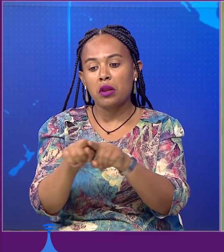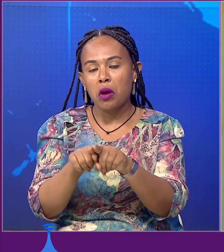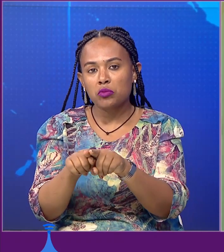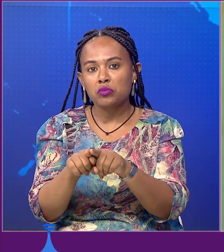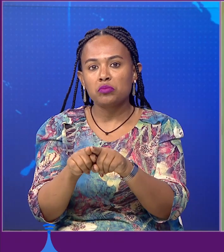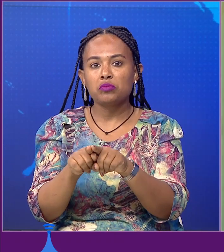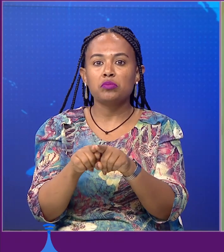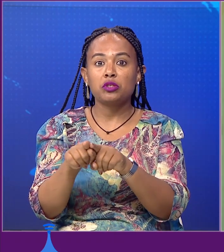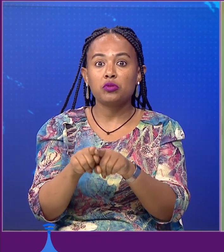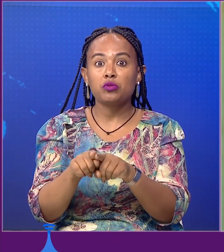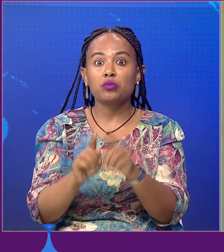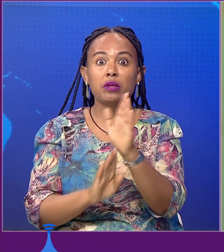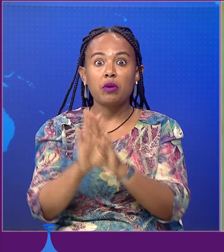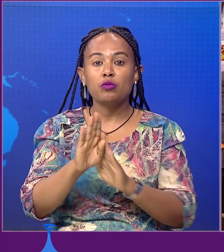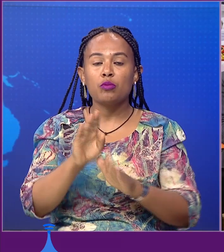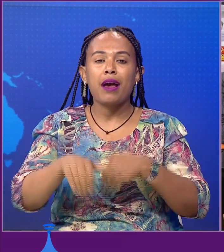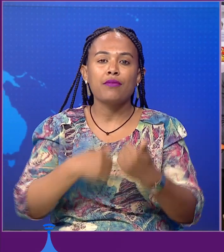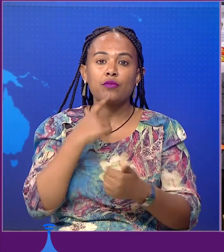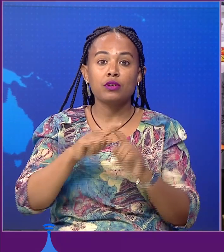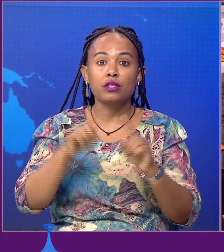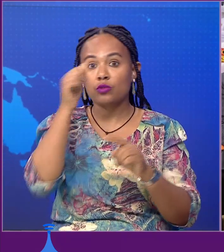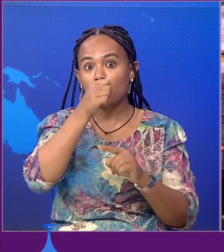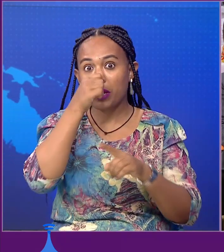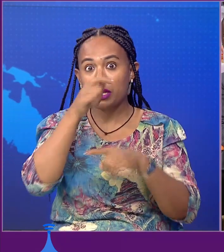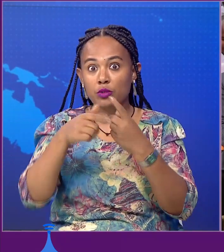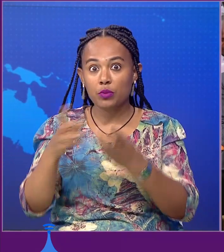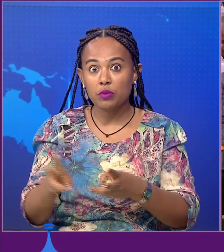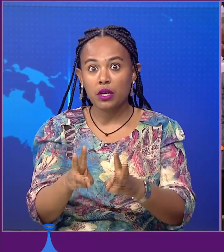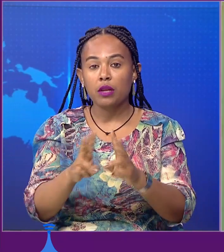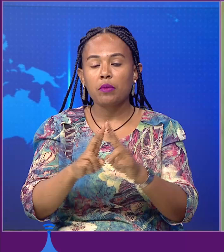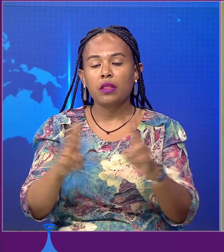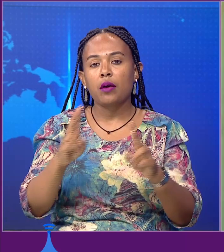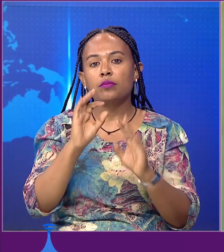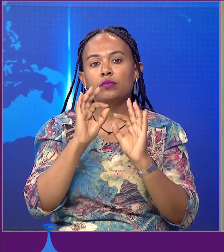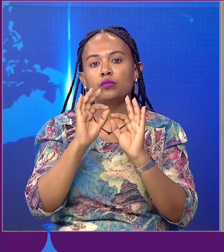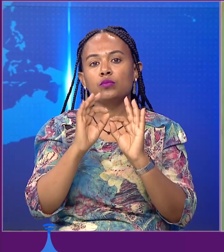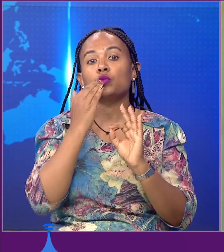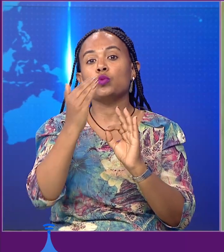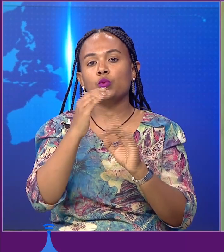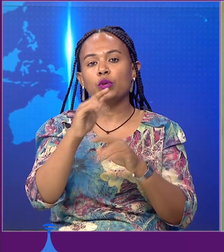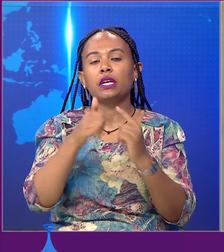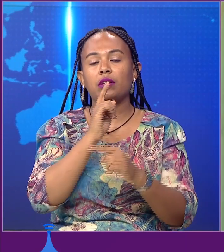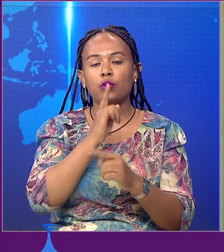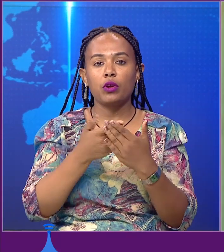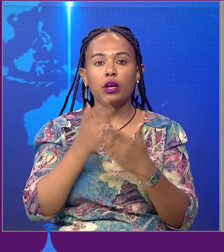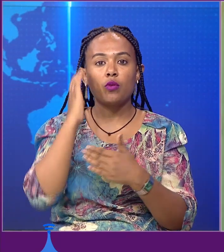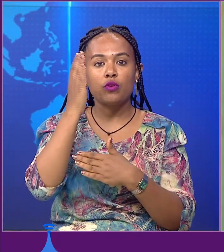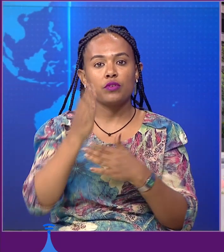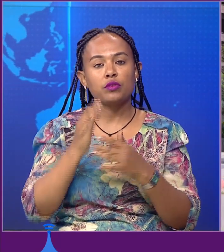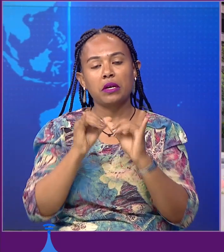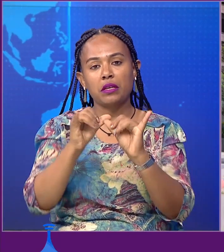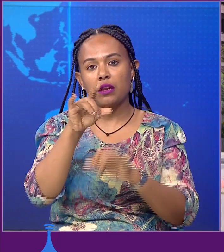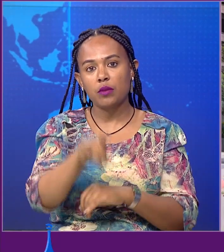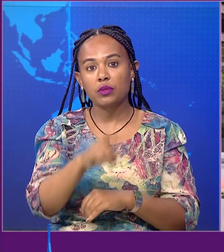ነው። ግን ኢትዮጵያ የሄደችበት መንገድ እጅግ የሚያስከብር በጣም የሚያስደስት ነገር ነው ማለት ነው። ይሄ ለወደፊት መቀጠል